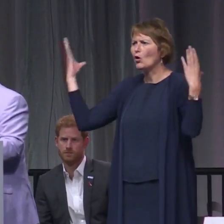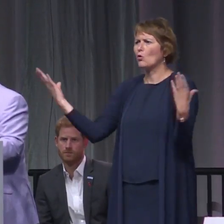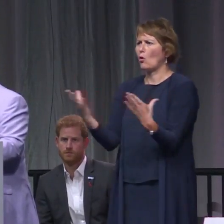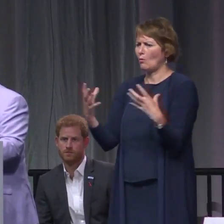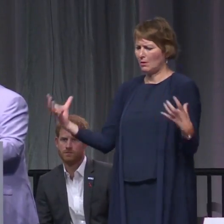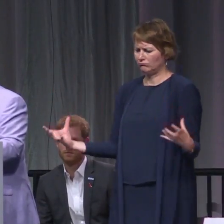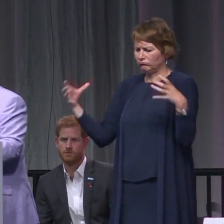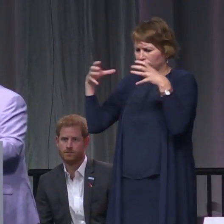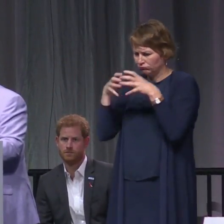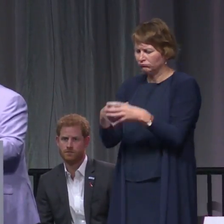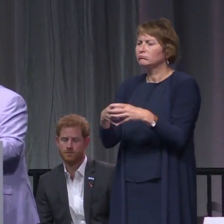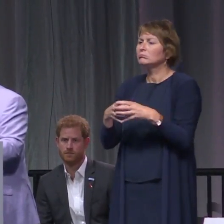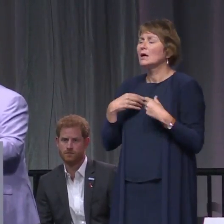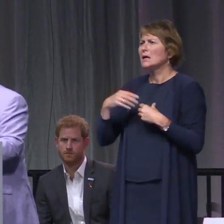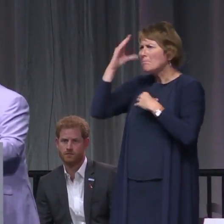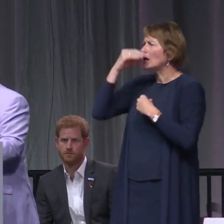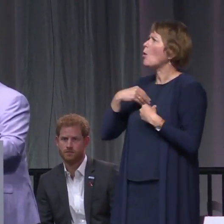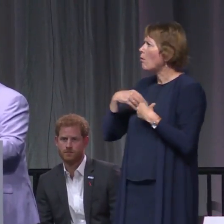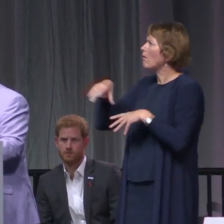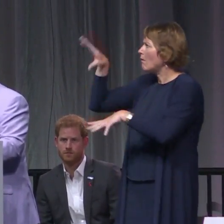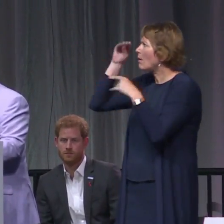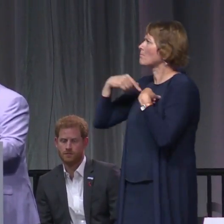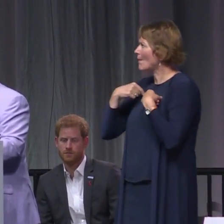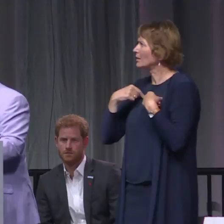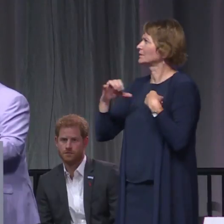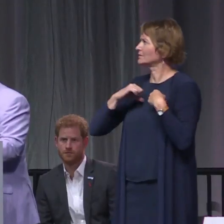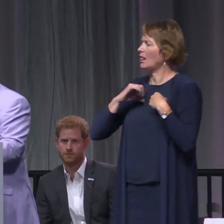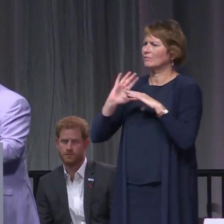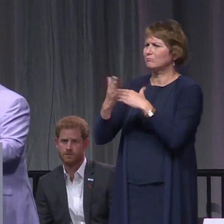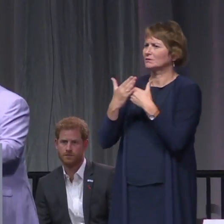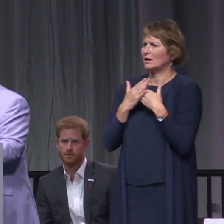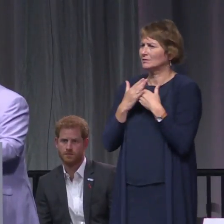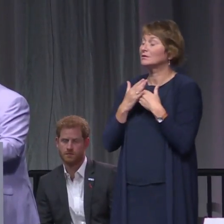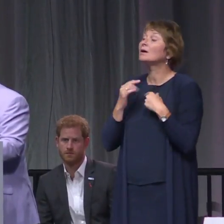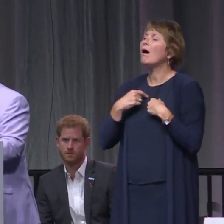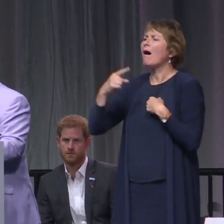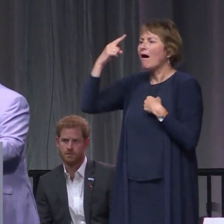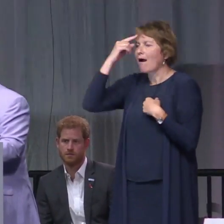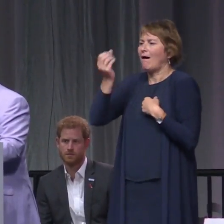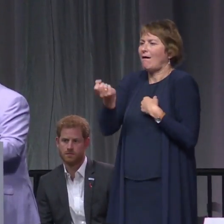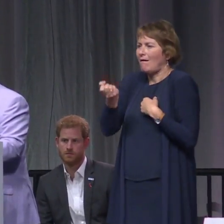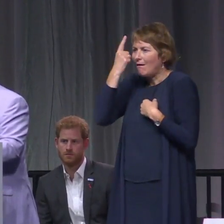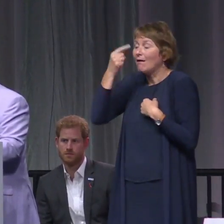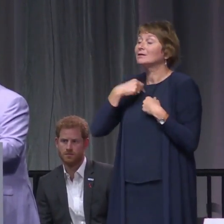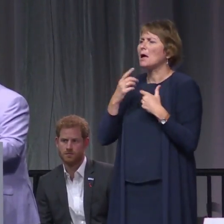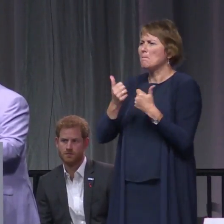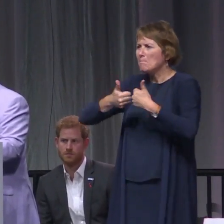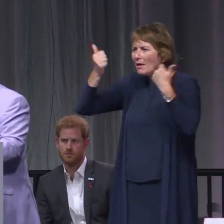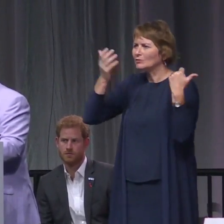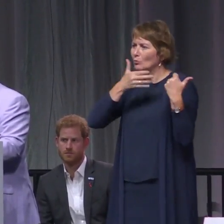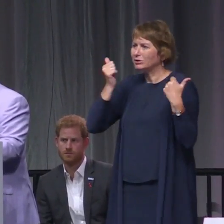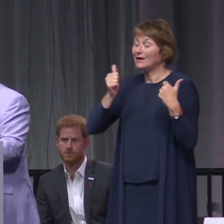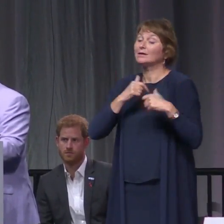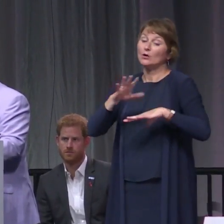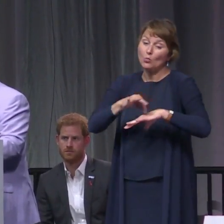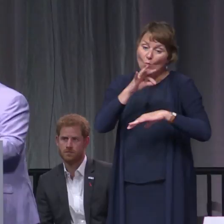Já é hora de haver uma coalizão global para ensinar os homens a se protegerem e, ao fazê-lo, ensiná-los a proteger melhor não apenas suas esposas